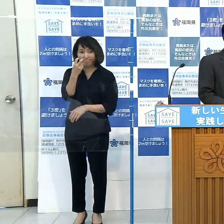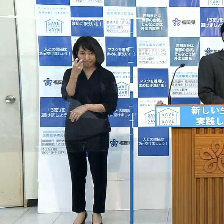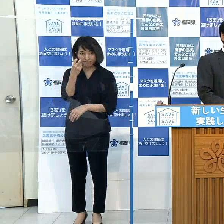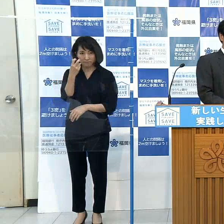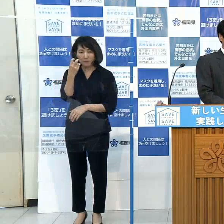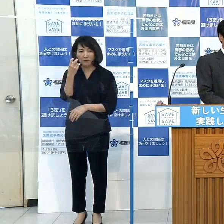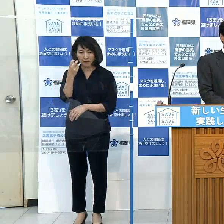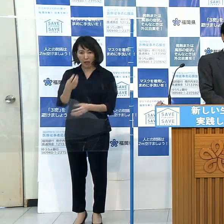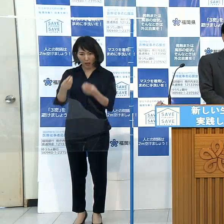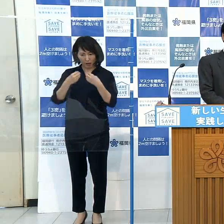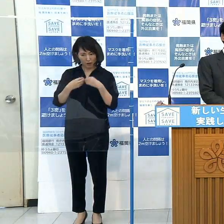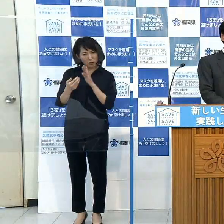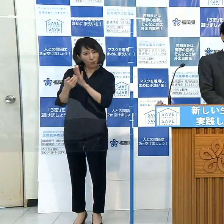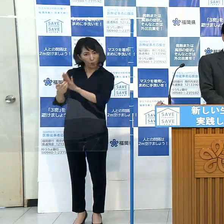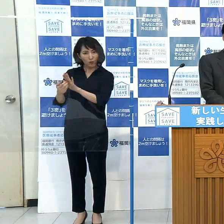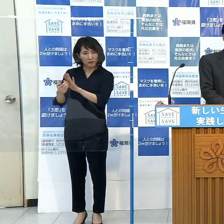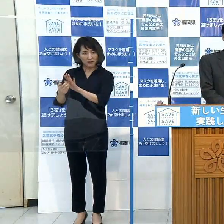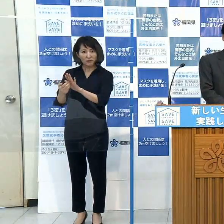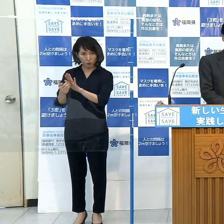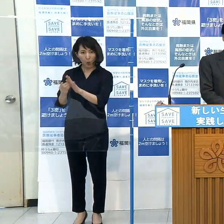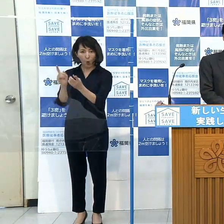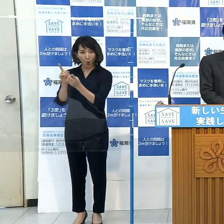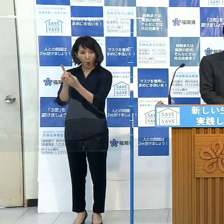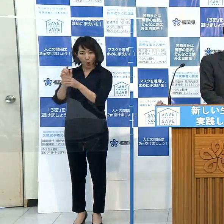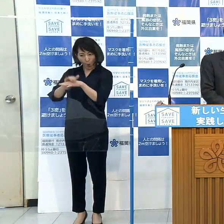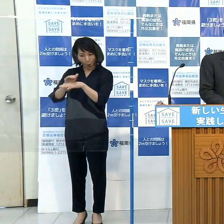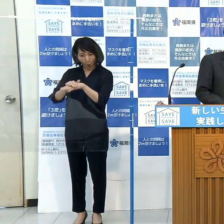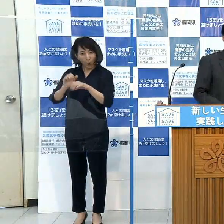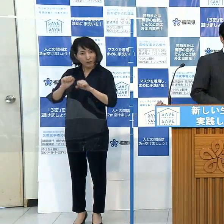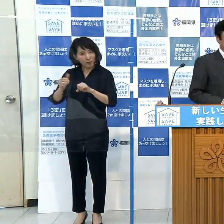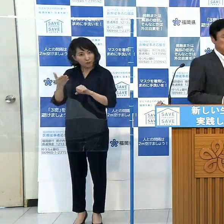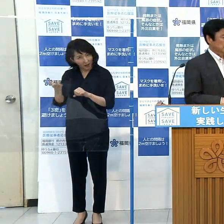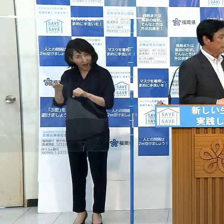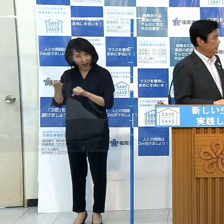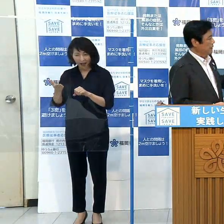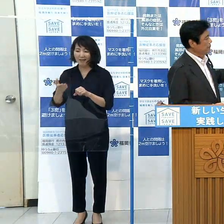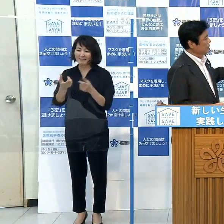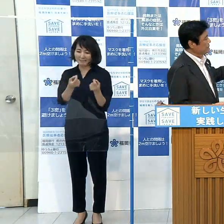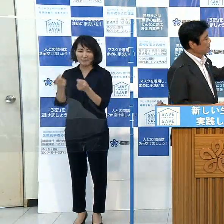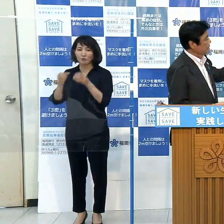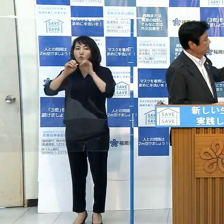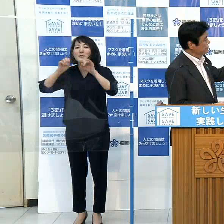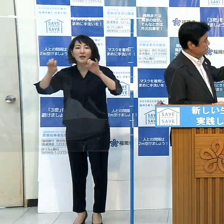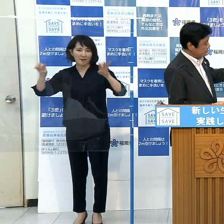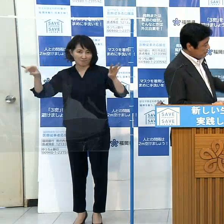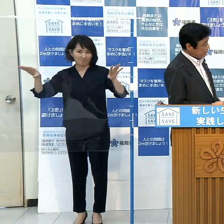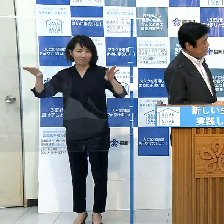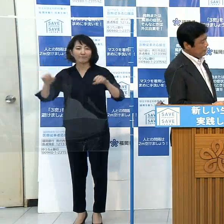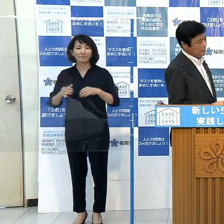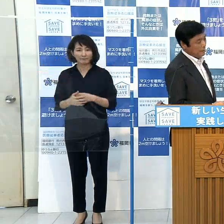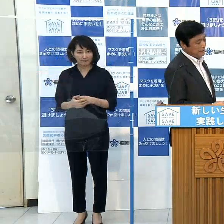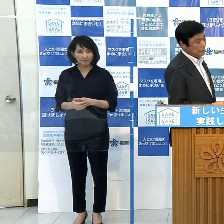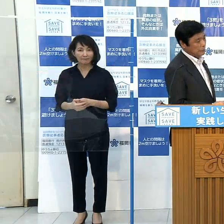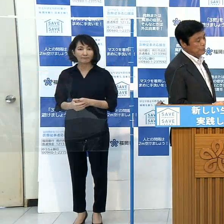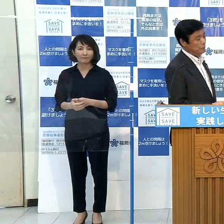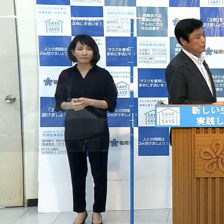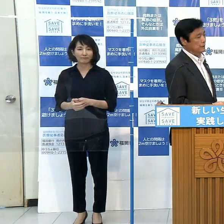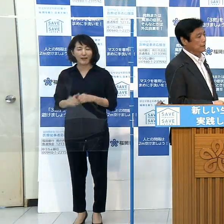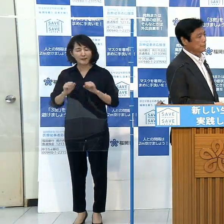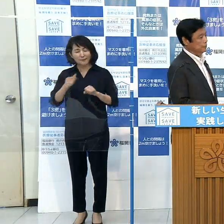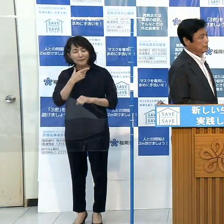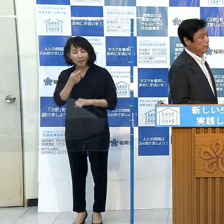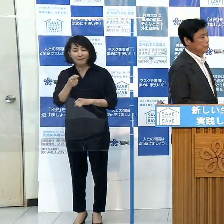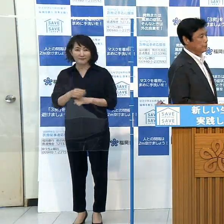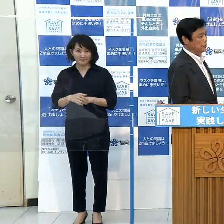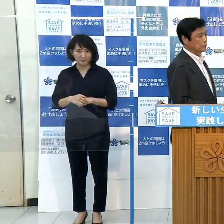止対策を徹底するように呼びかけていくということを改めてやりたいと、国の